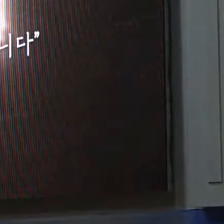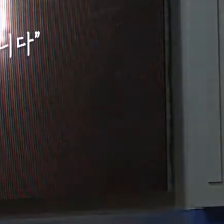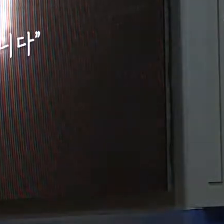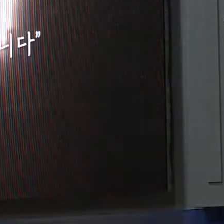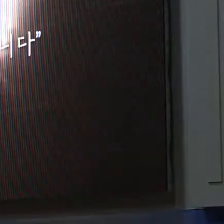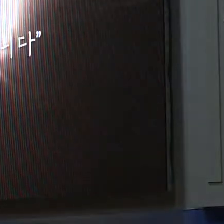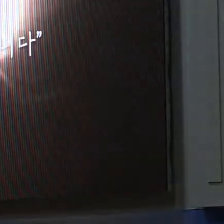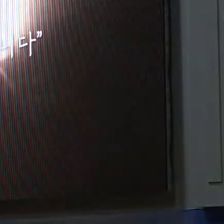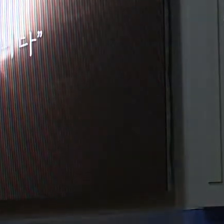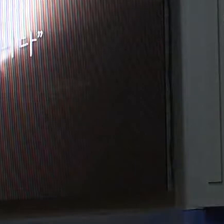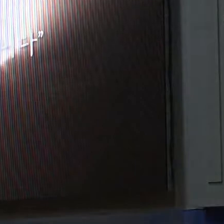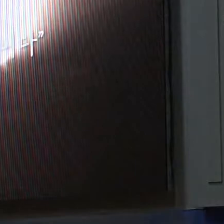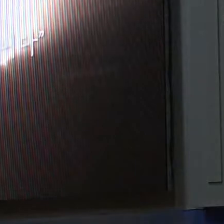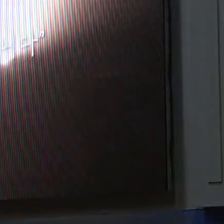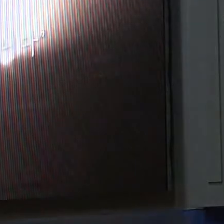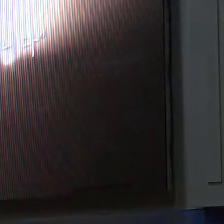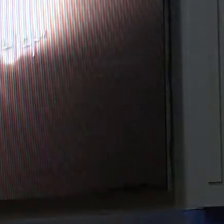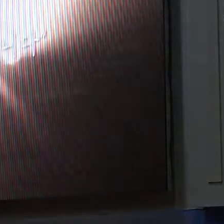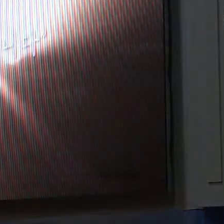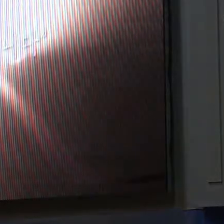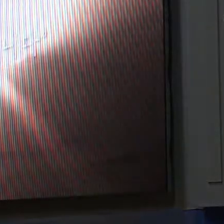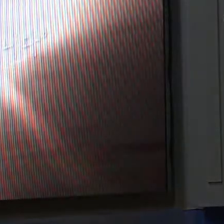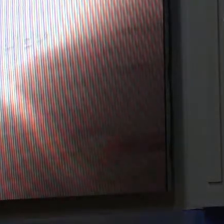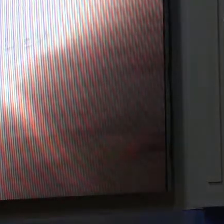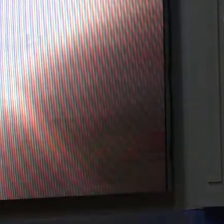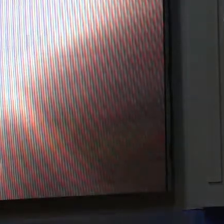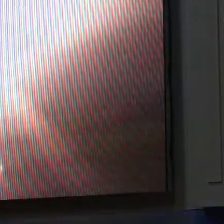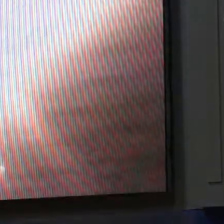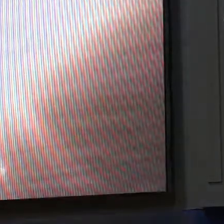진실로 부활하셨습니다.